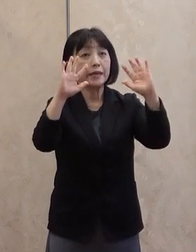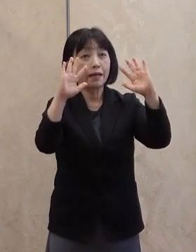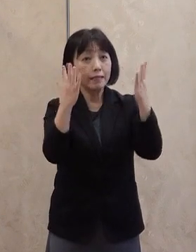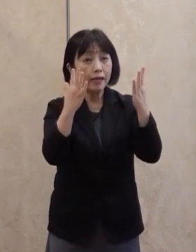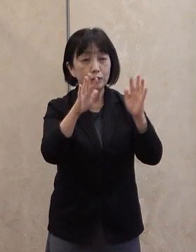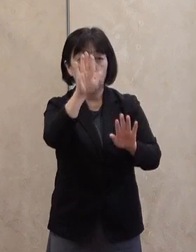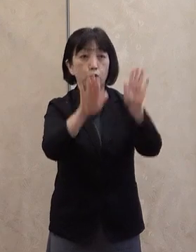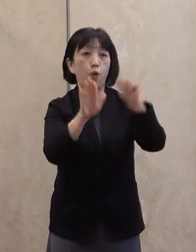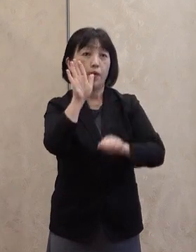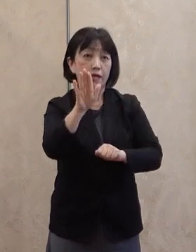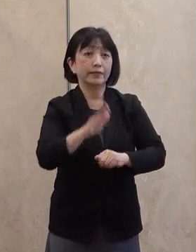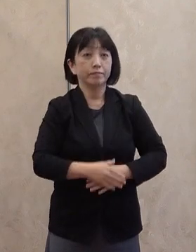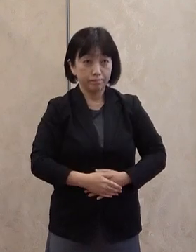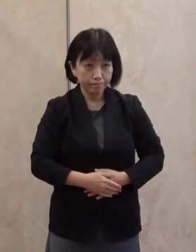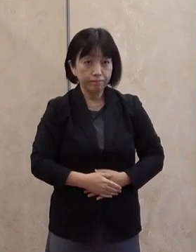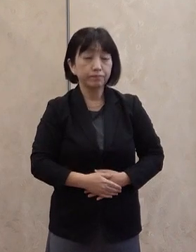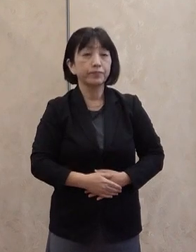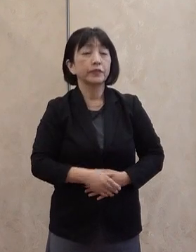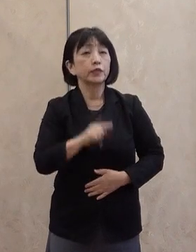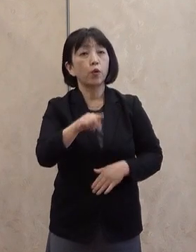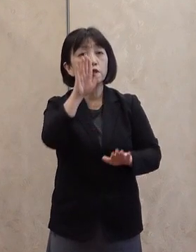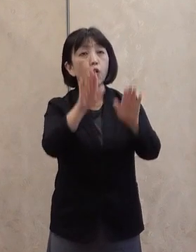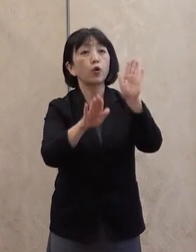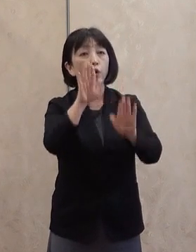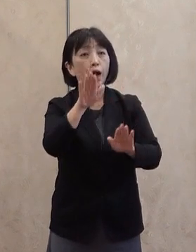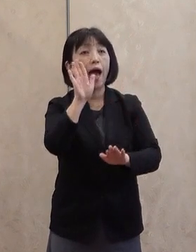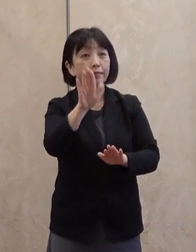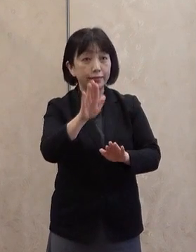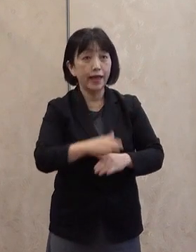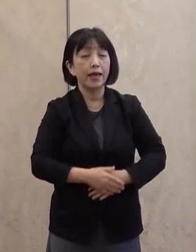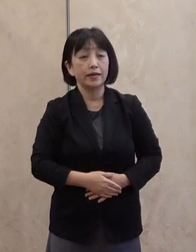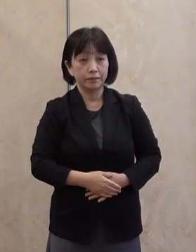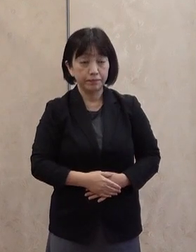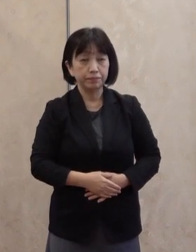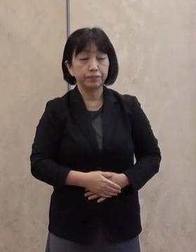況です。そういった状況もありまして、